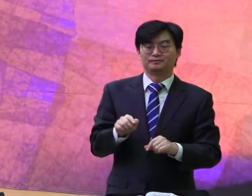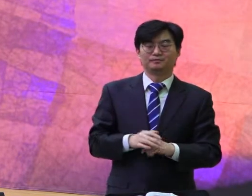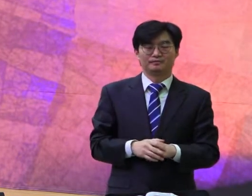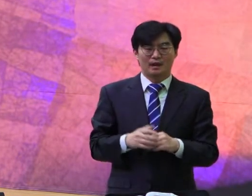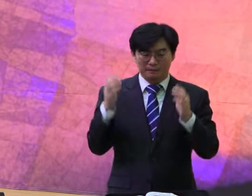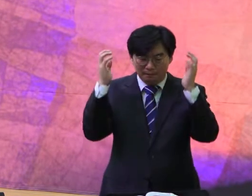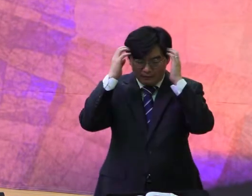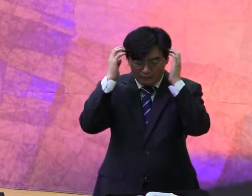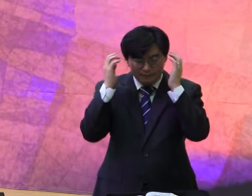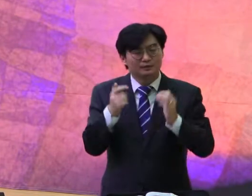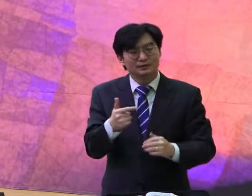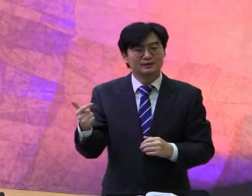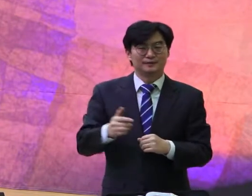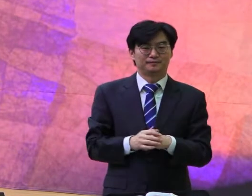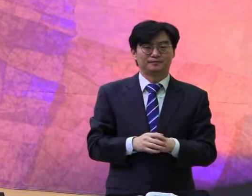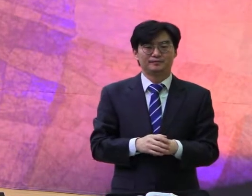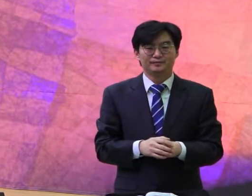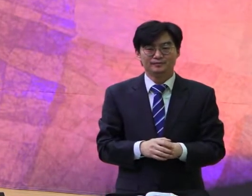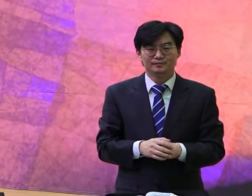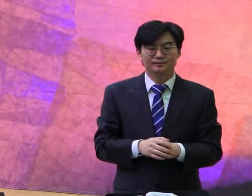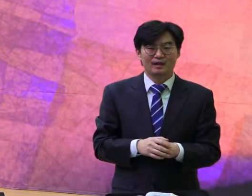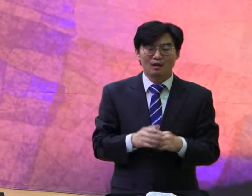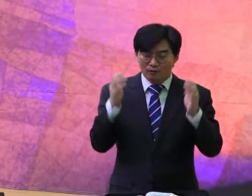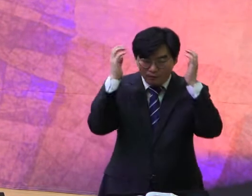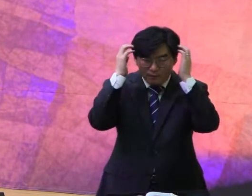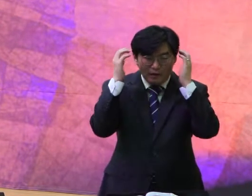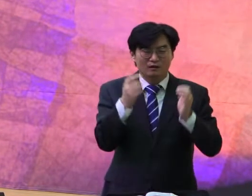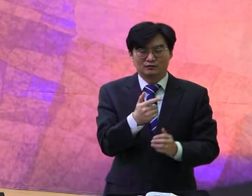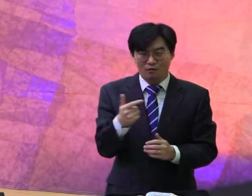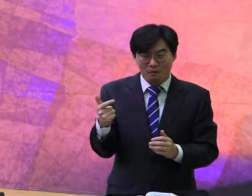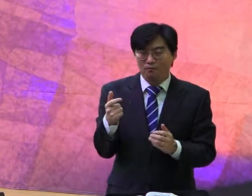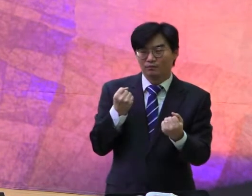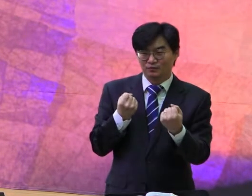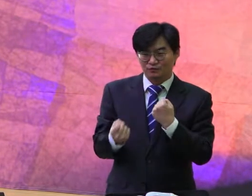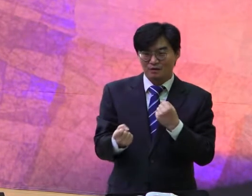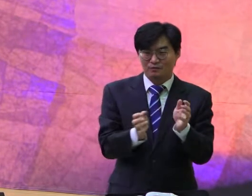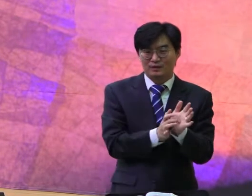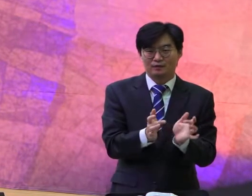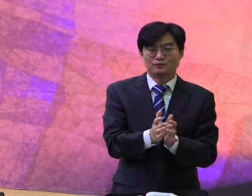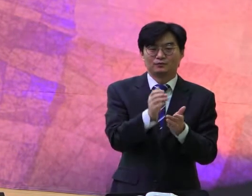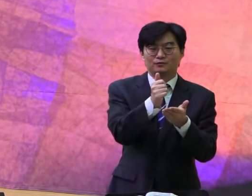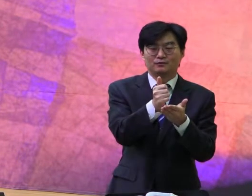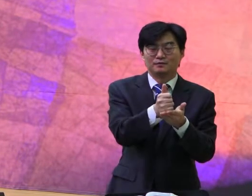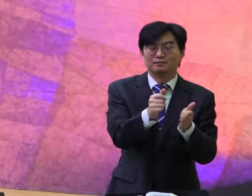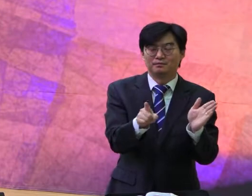여러분 같으면 이런 고난을 당하면서도 예수 믿겠습니까?